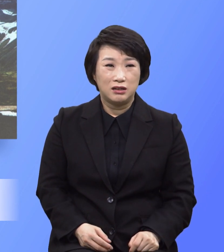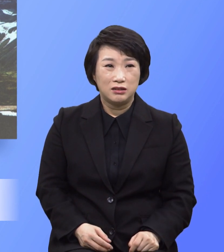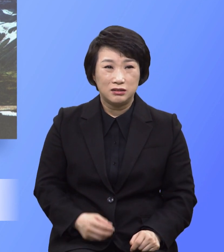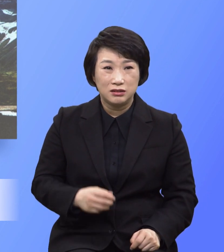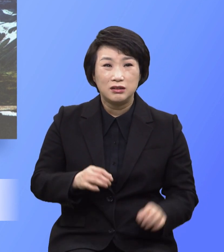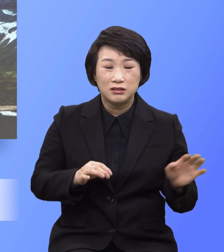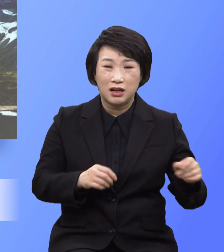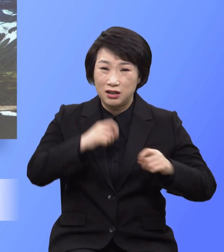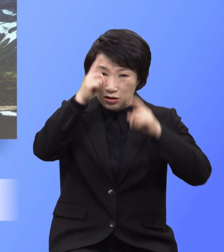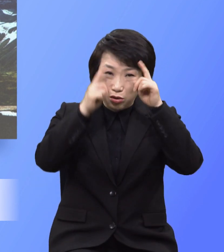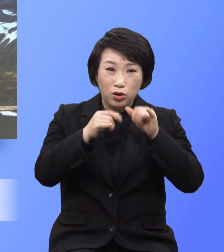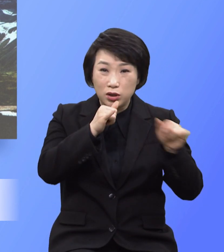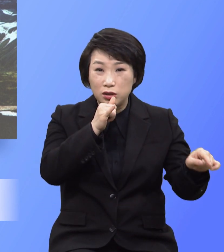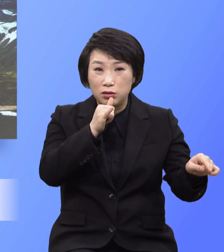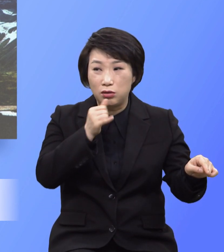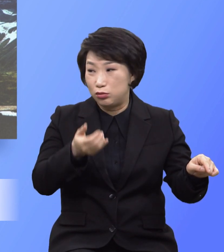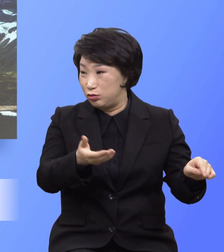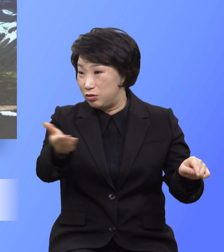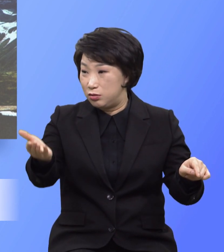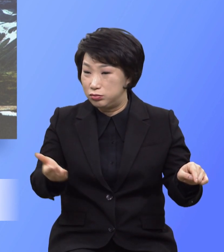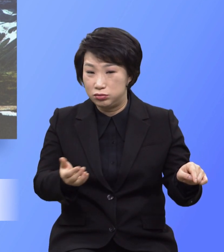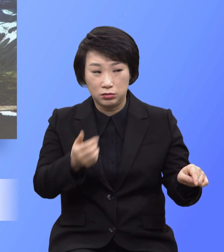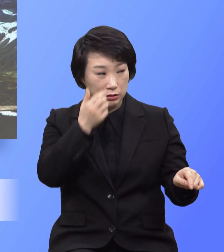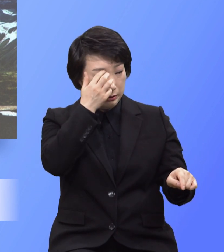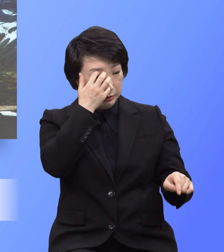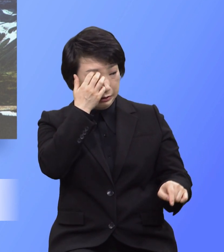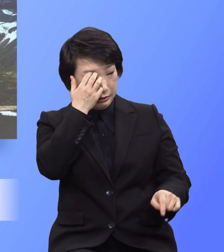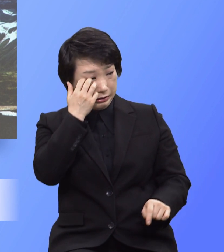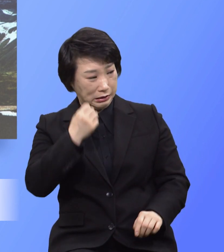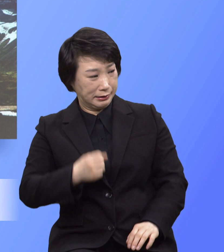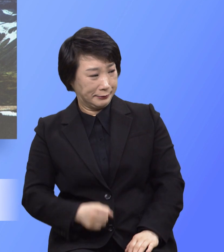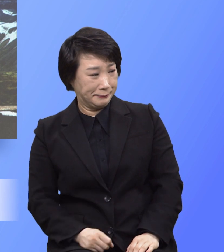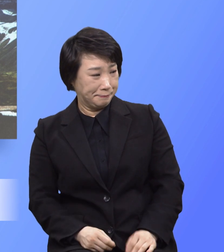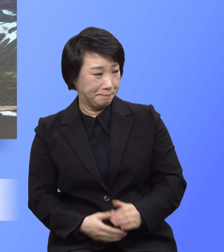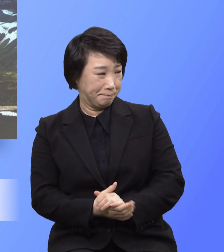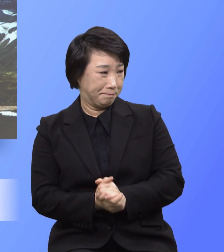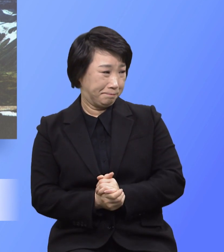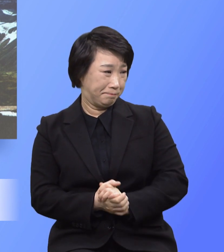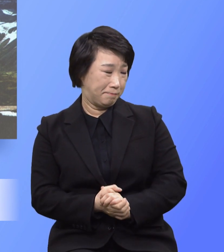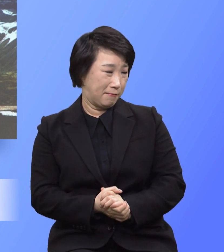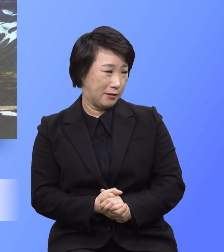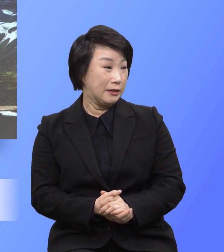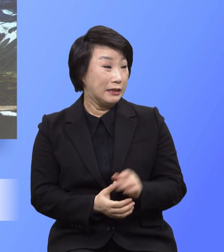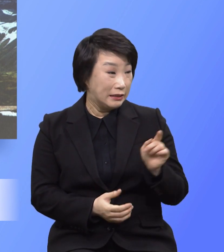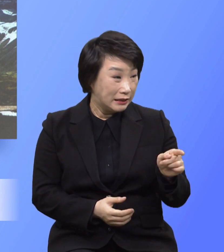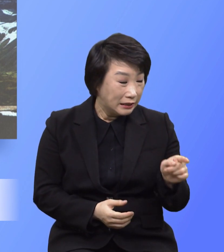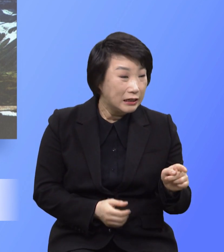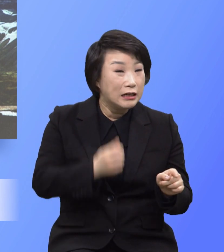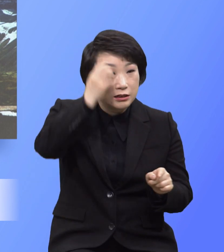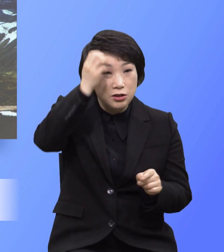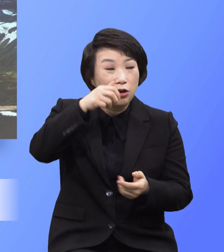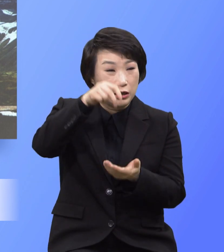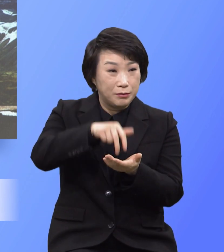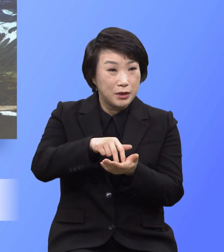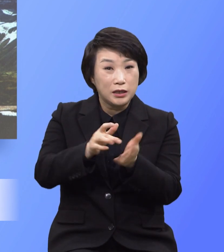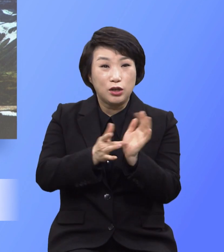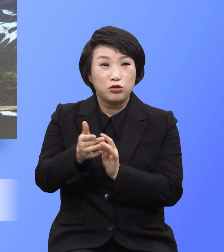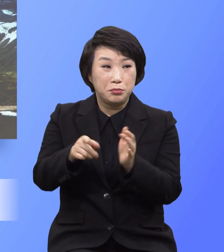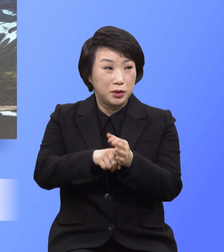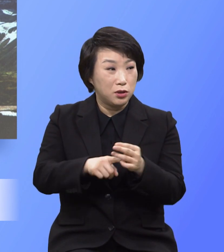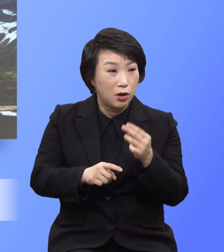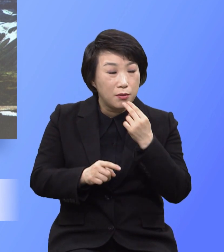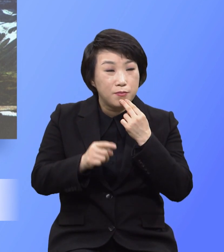짜증스러운 얘기를 내뱉는 것을 가만히 보면 네가 영적으로 예수 안